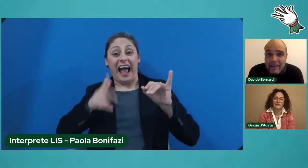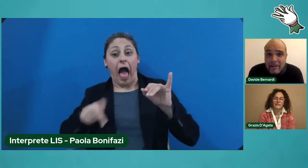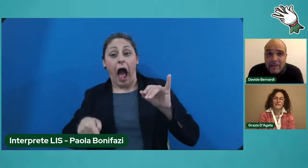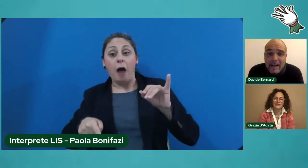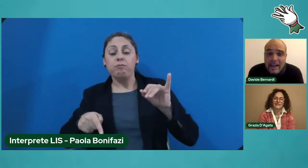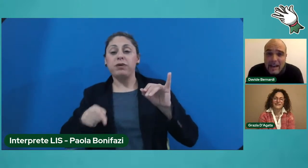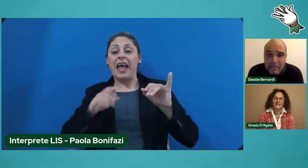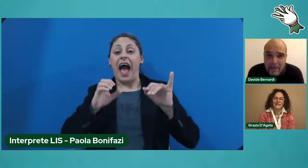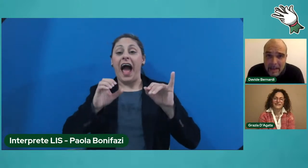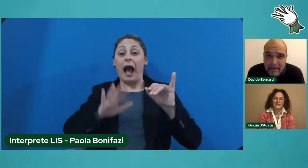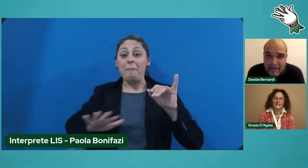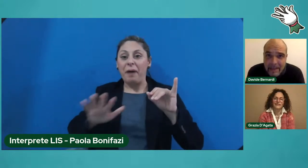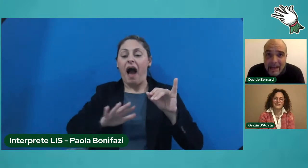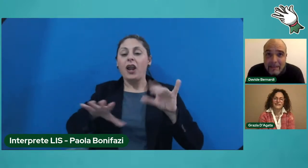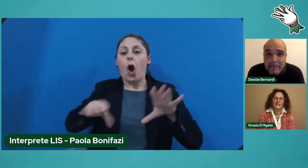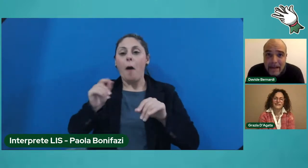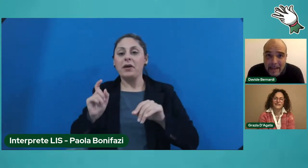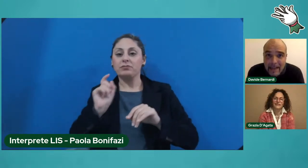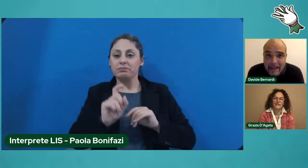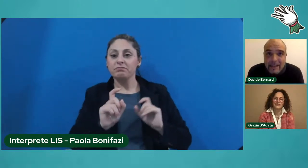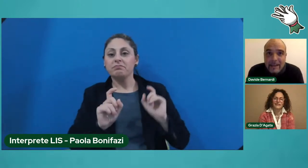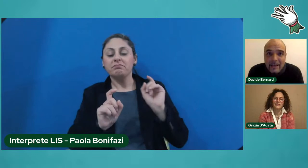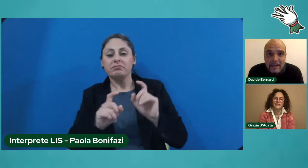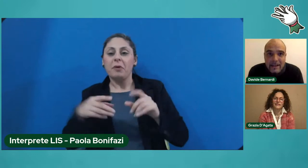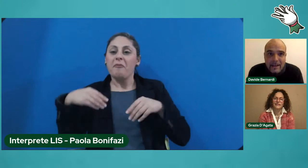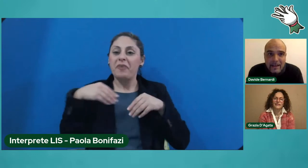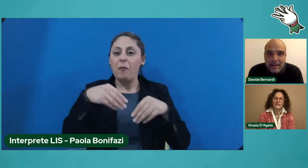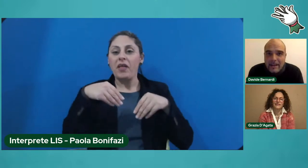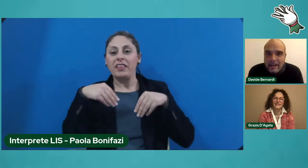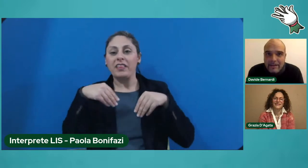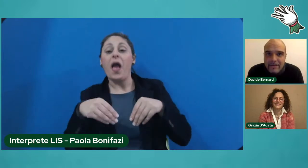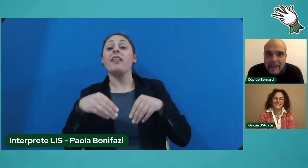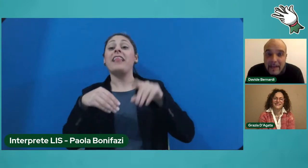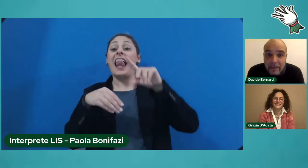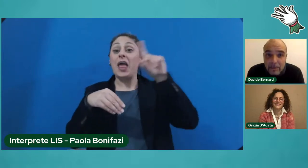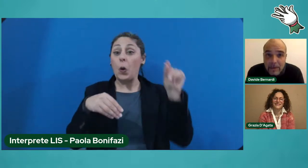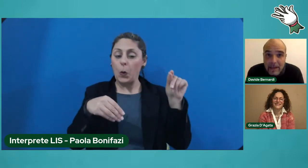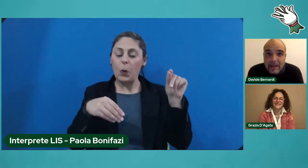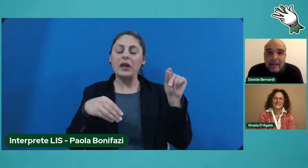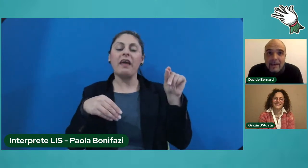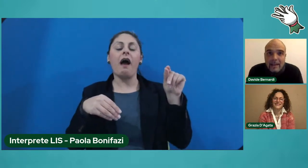Campania, dalla Liguria. E ovviamente ci arrivano